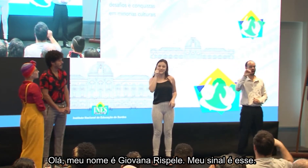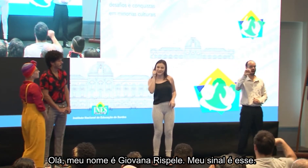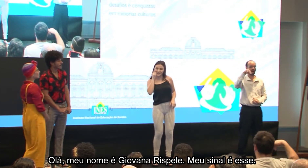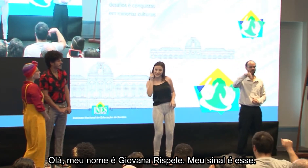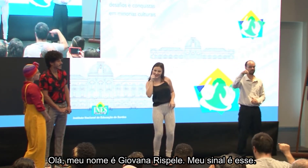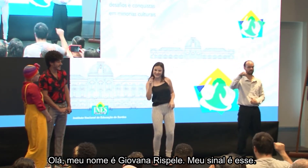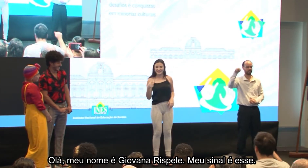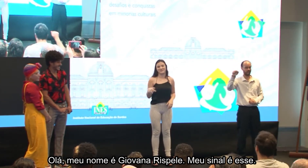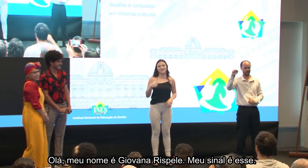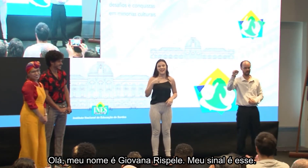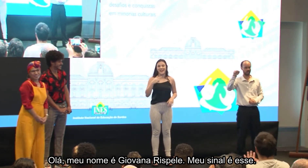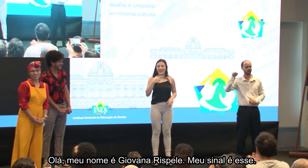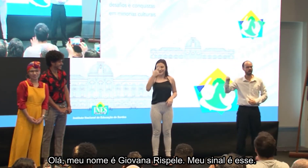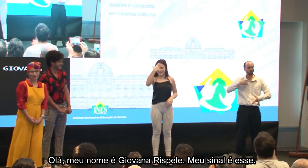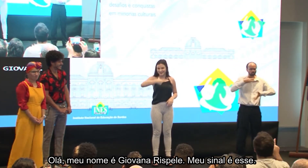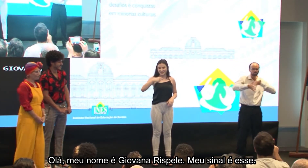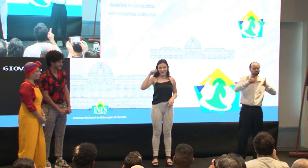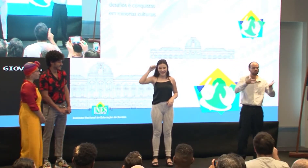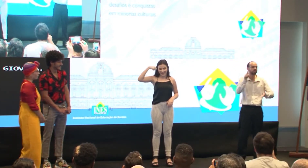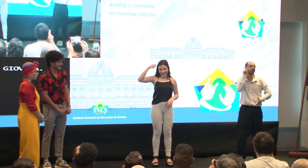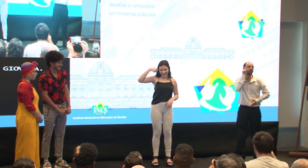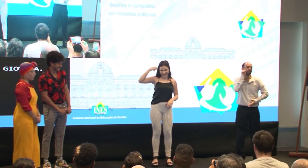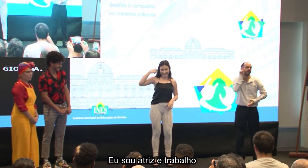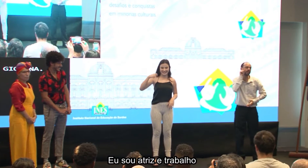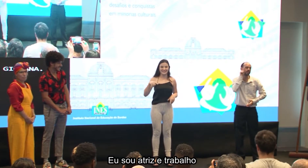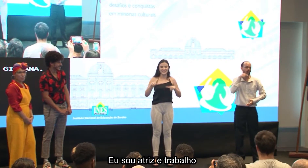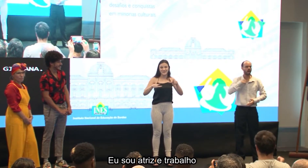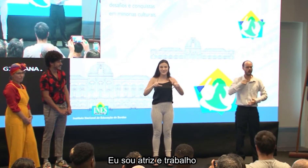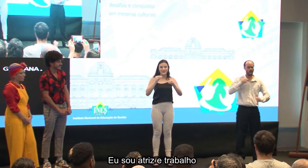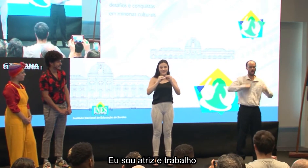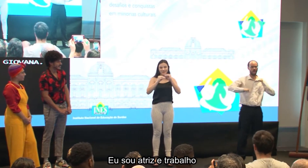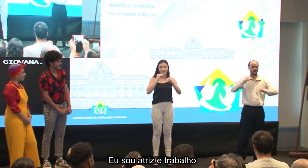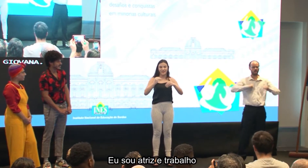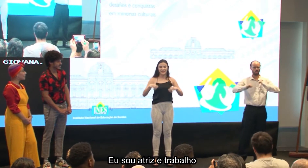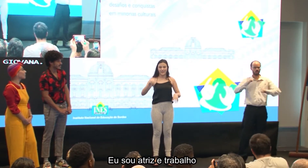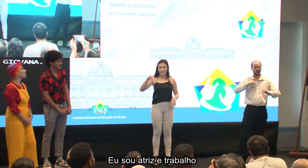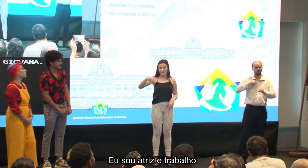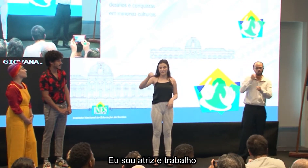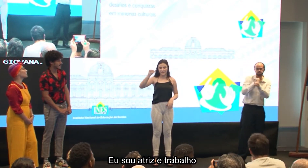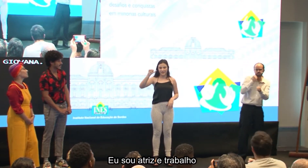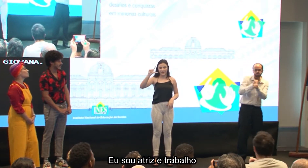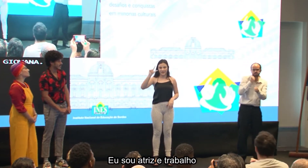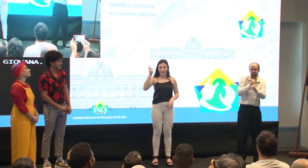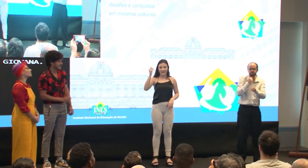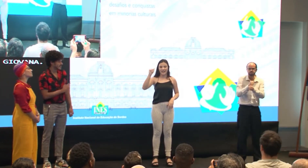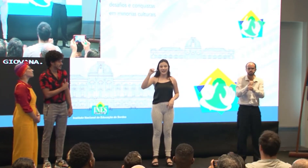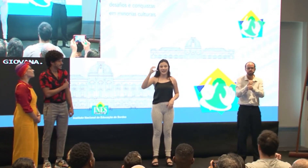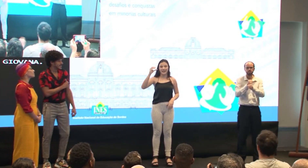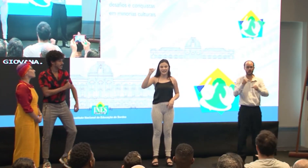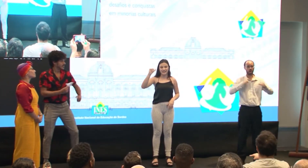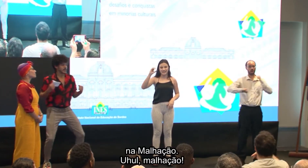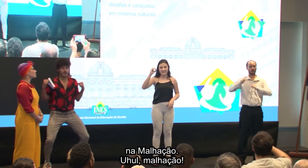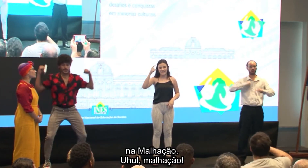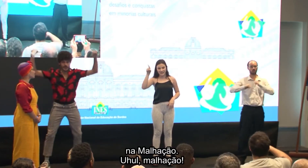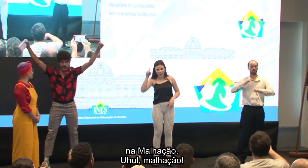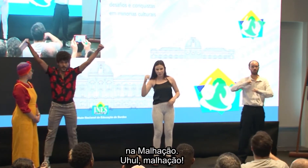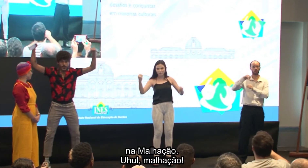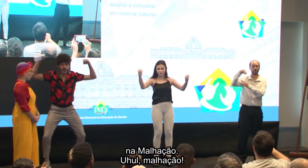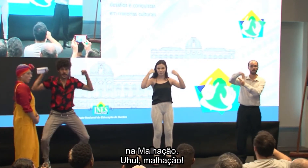Rispelli, o meu sinal é esse. Eu sou atriz e eu trabalho na